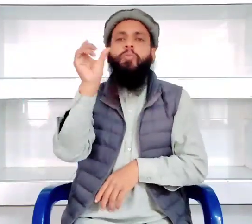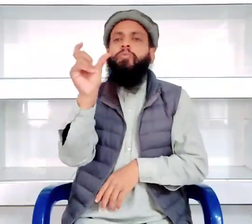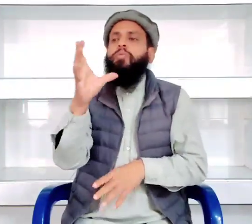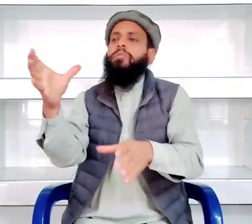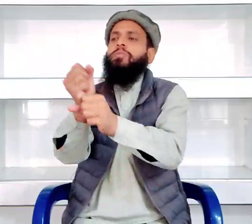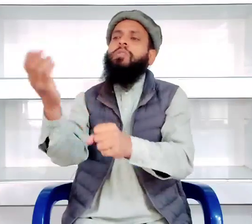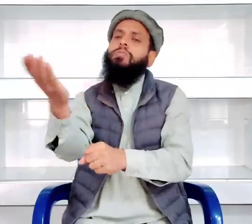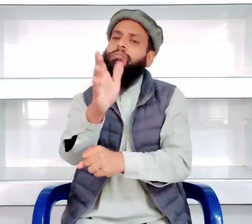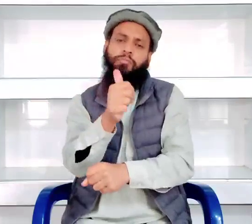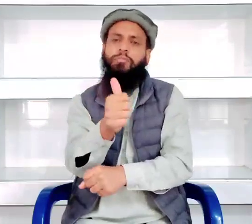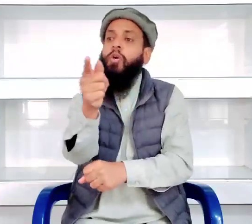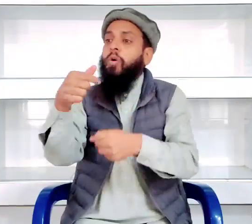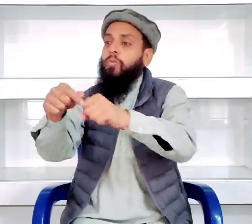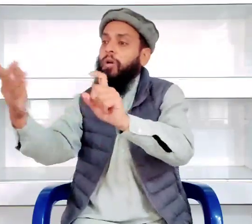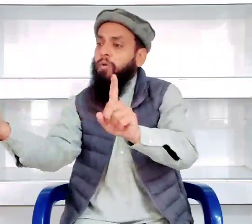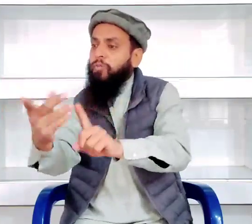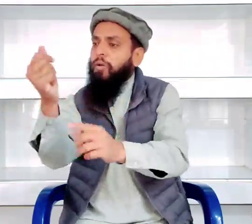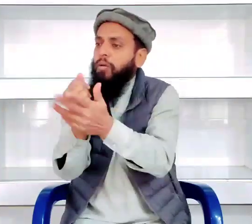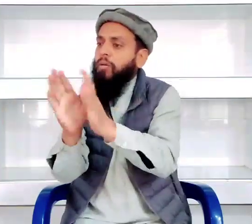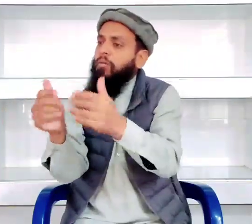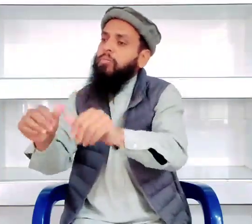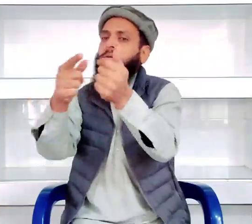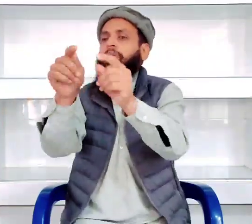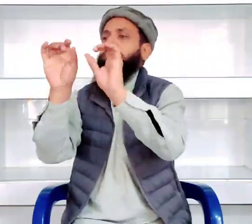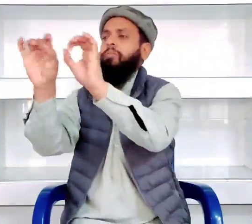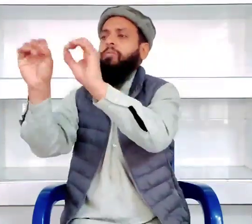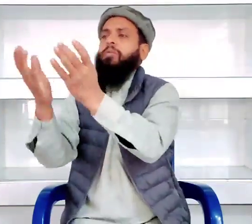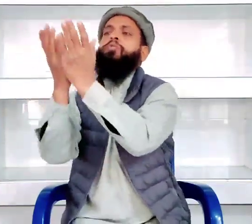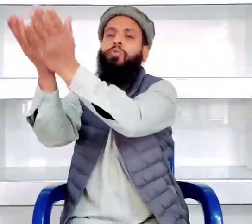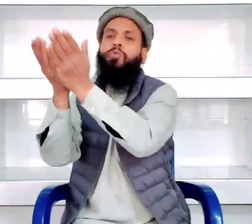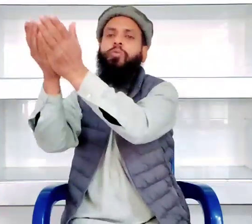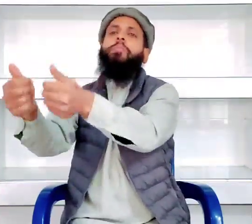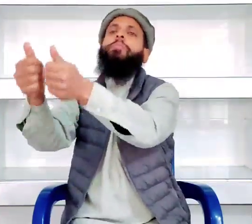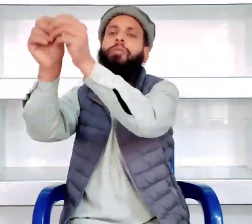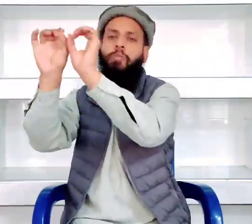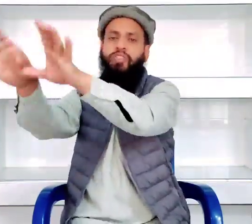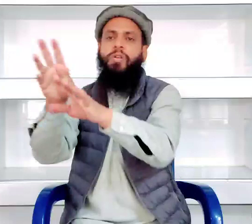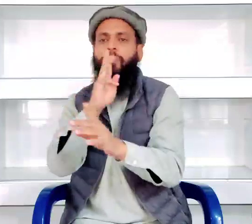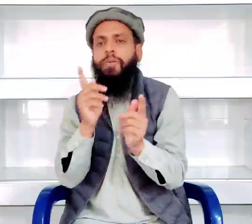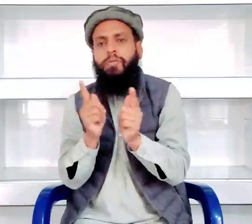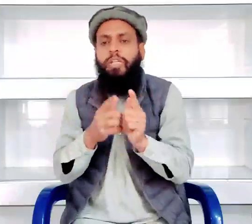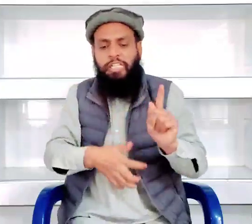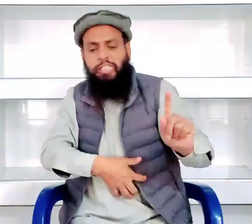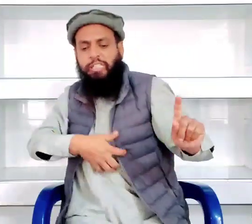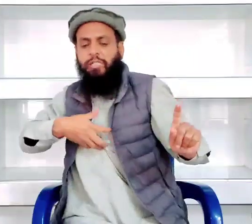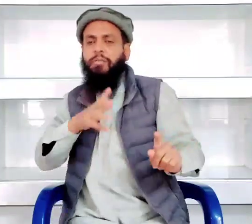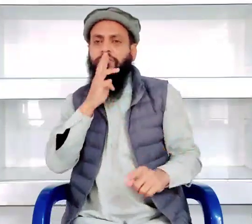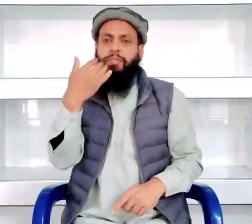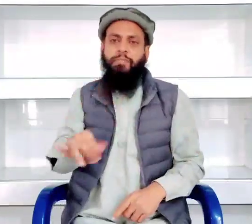حدیث راوی نے فرماتے ہیں کہ نبی صلى الله عليه وسلم دیش نبی کریم صلى الله عليه